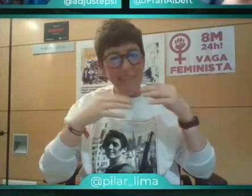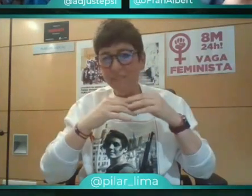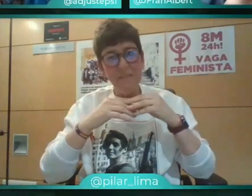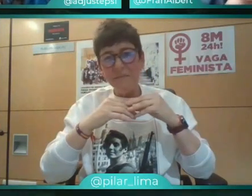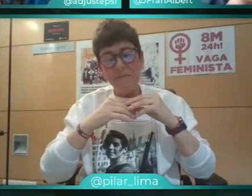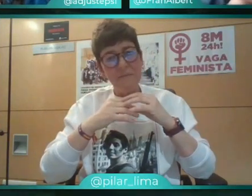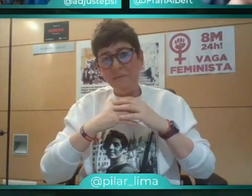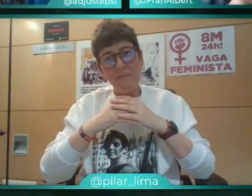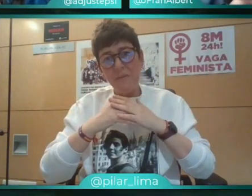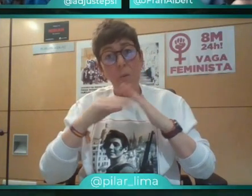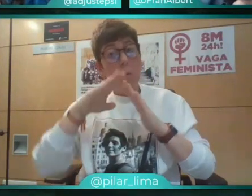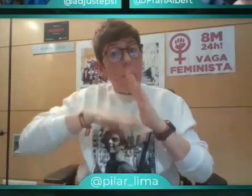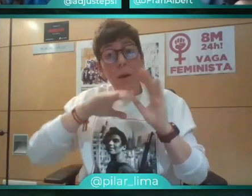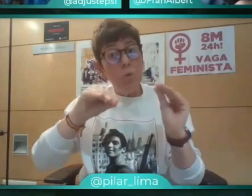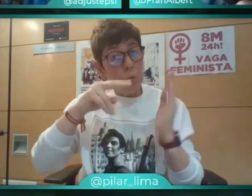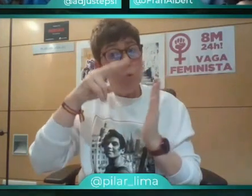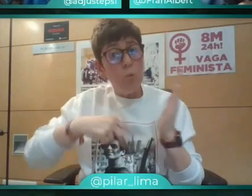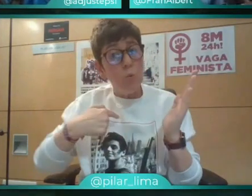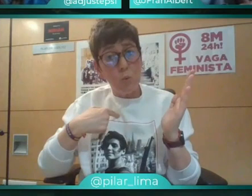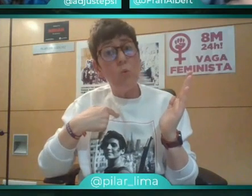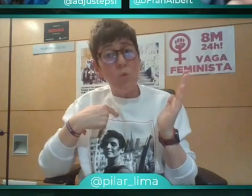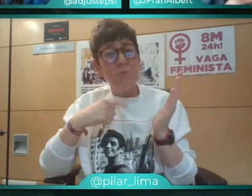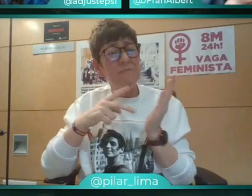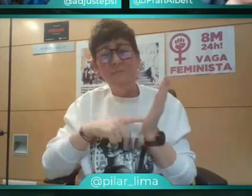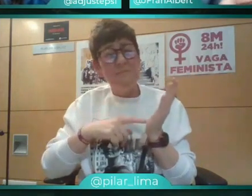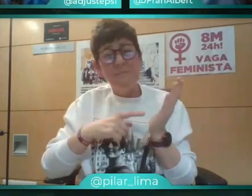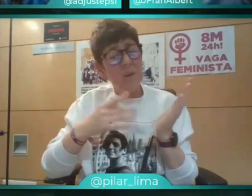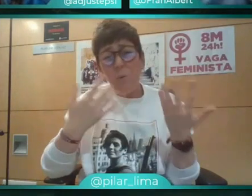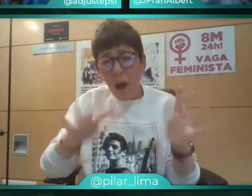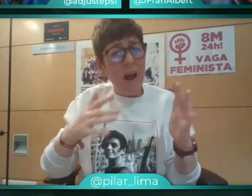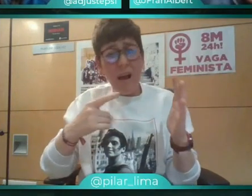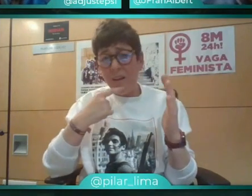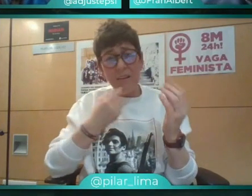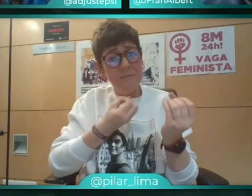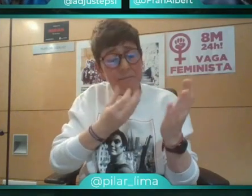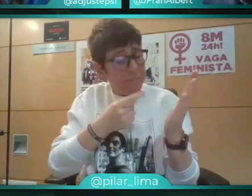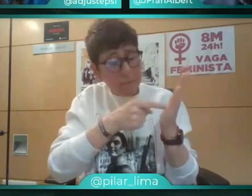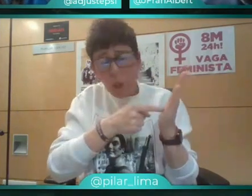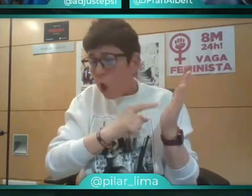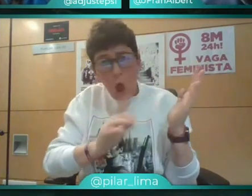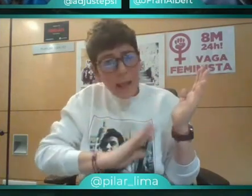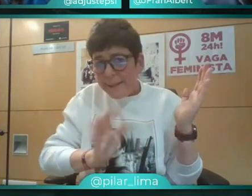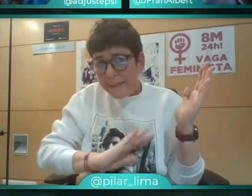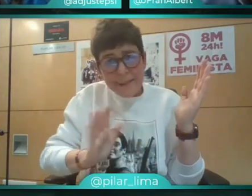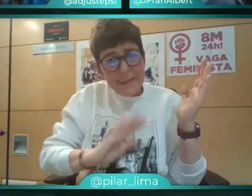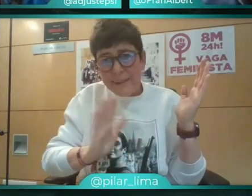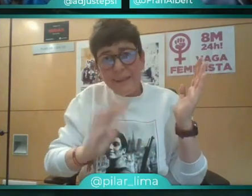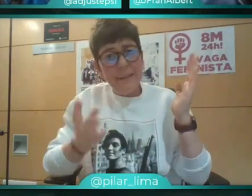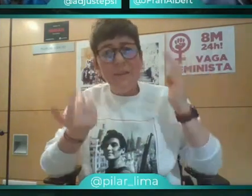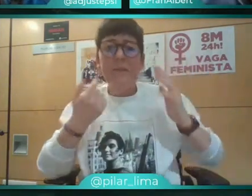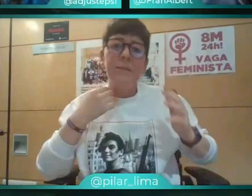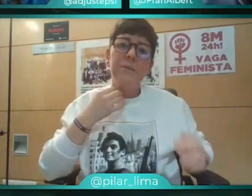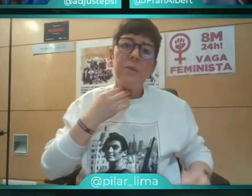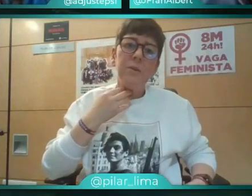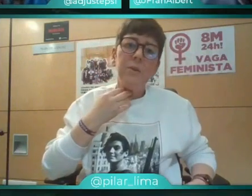no hay interés no tienen interés y yo su programa electoral me lo he leído pero es que no